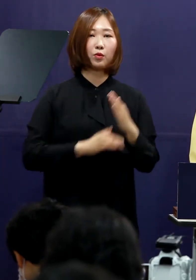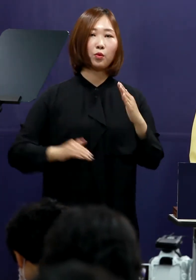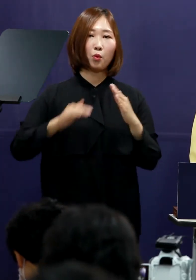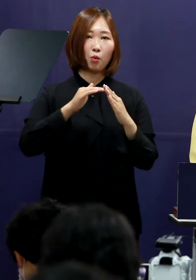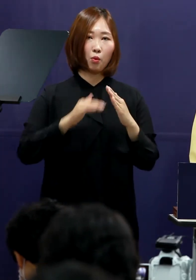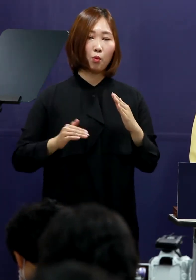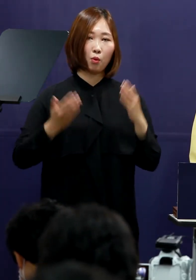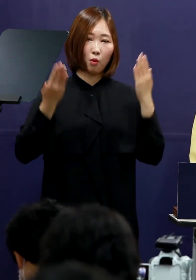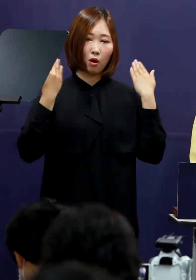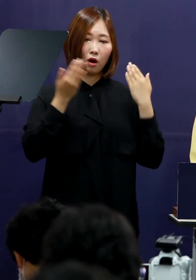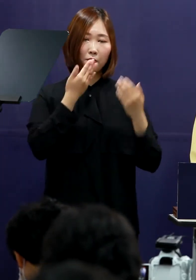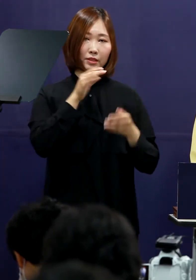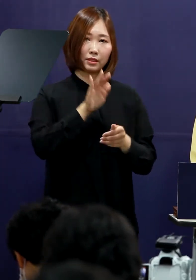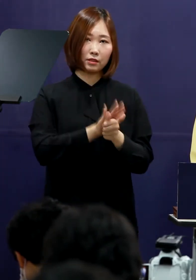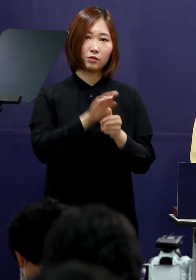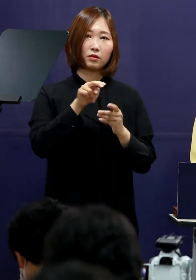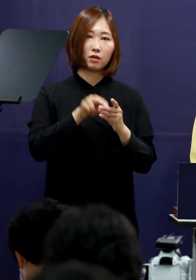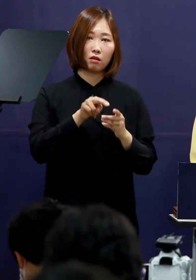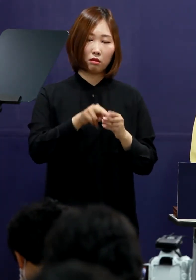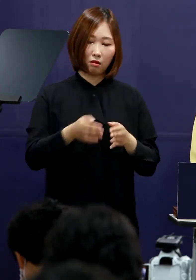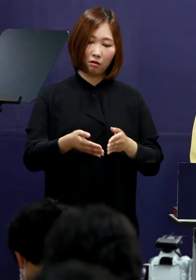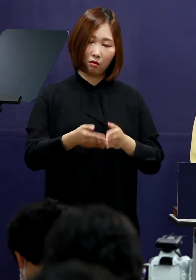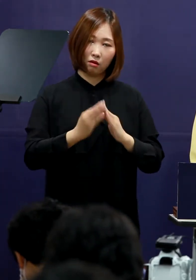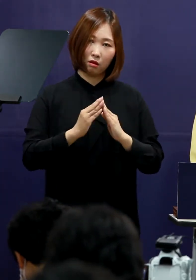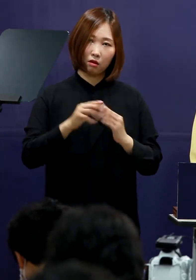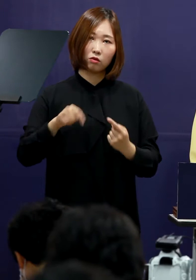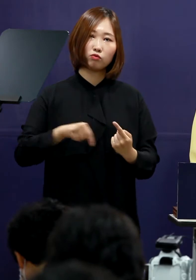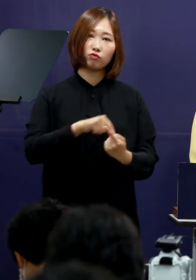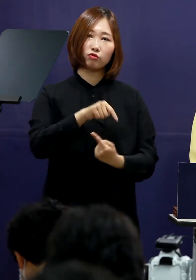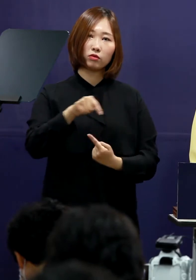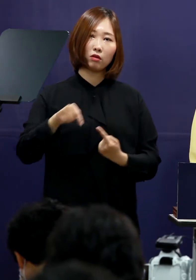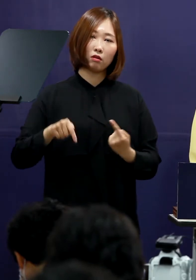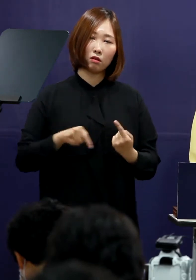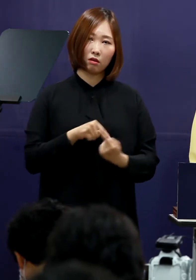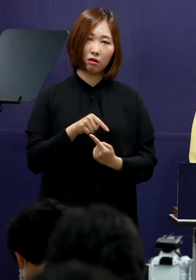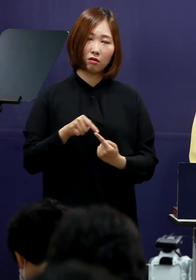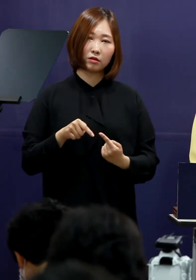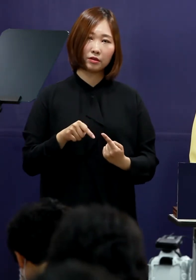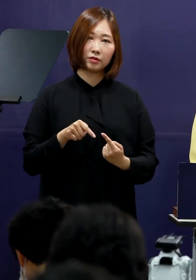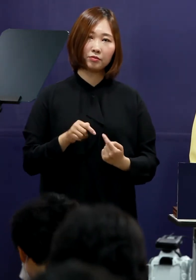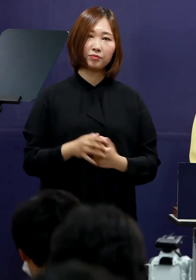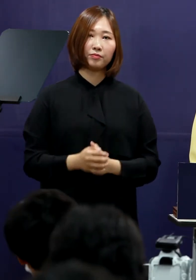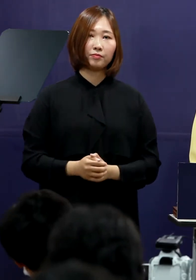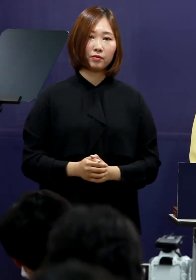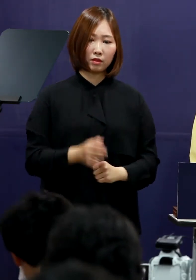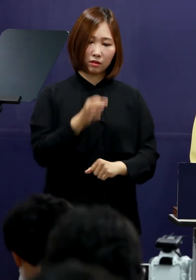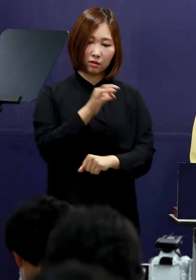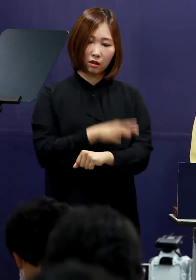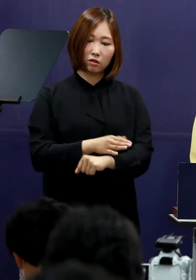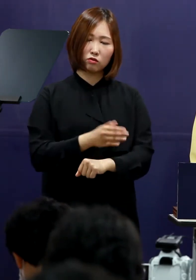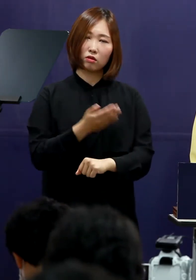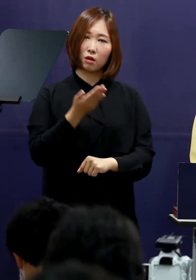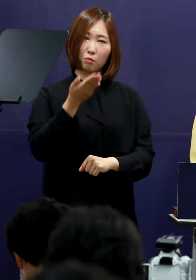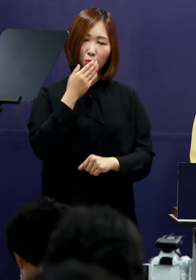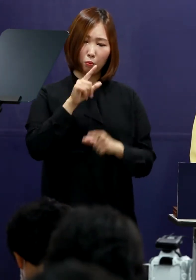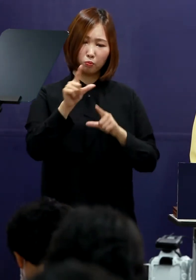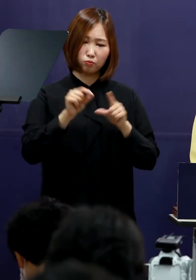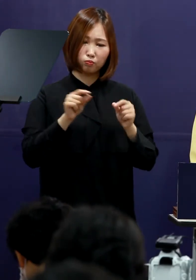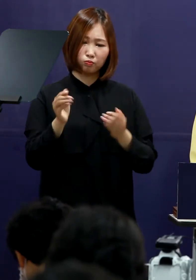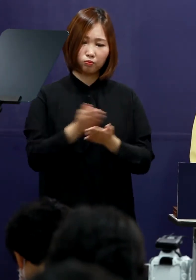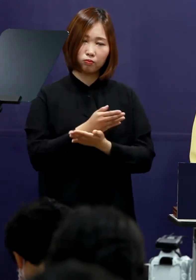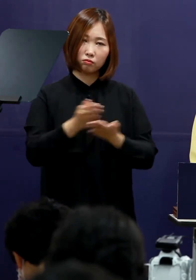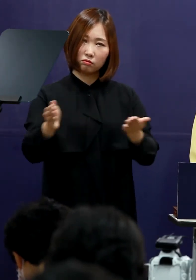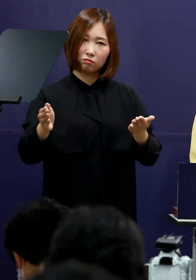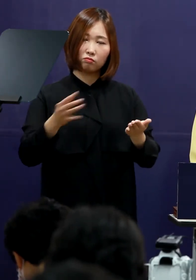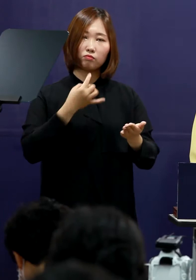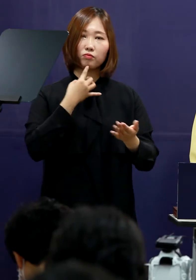공공급식 지원센터의 건립과 운영은 저는 단순한 식재료 공급을 넘어서서